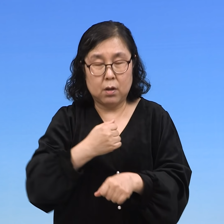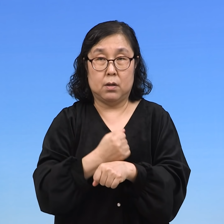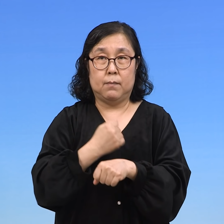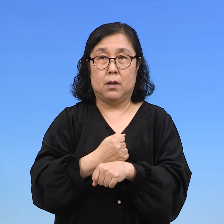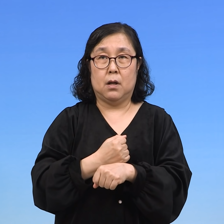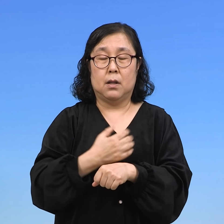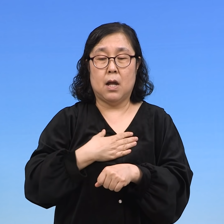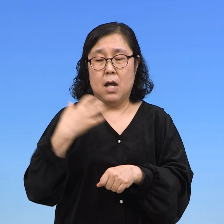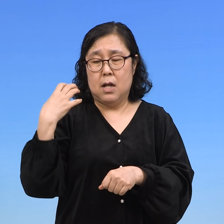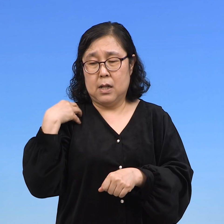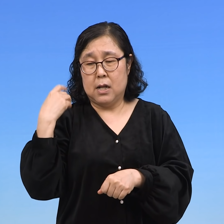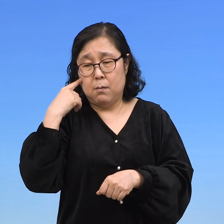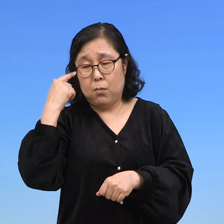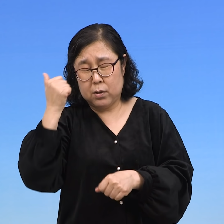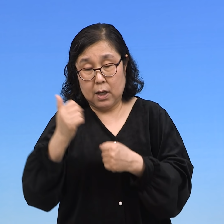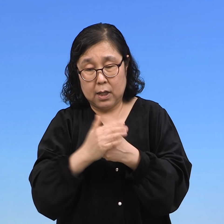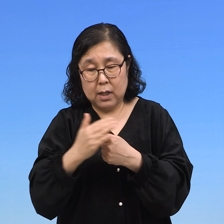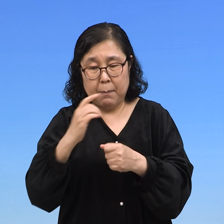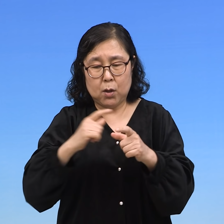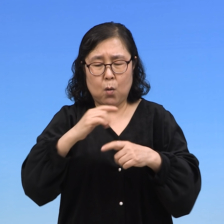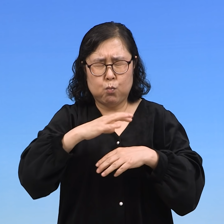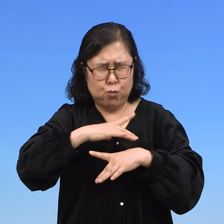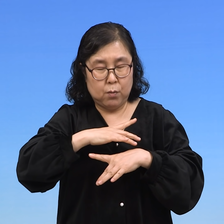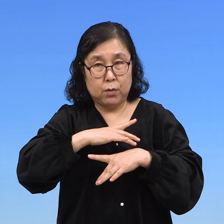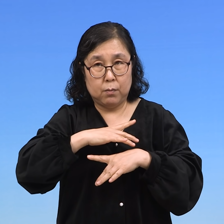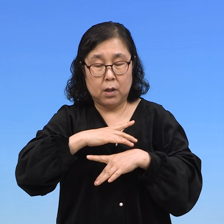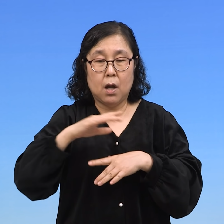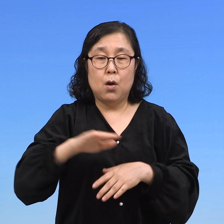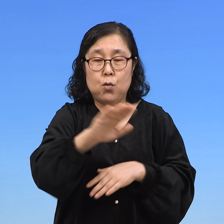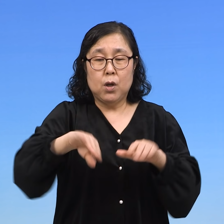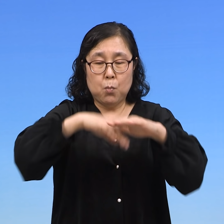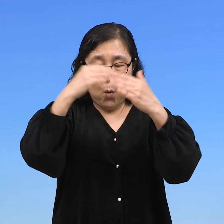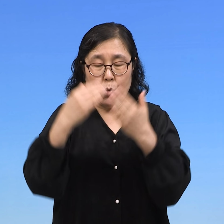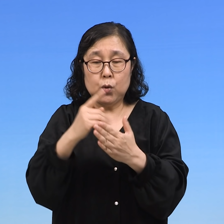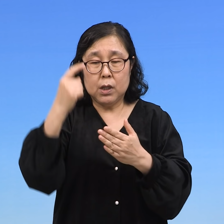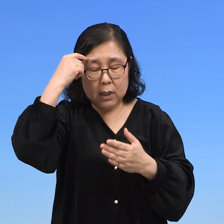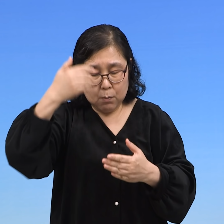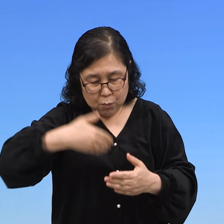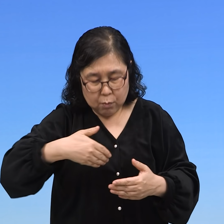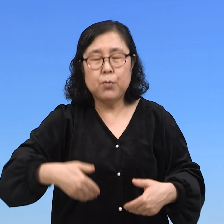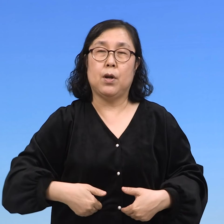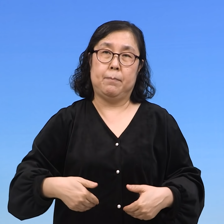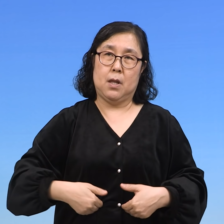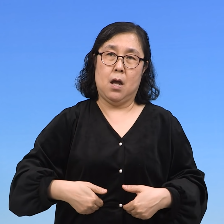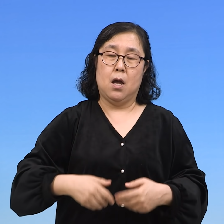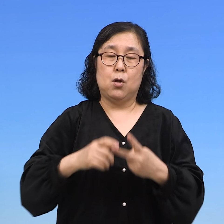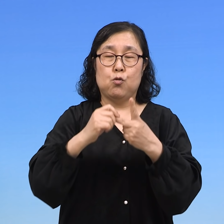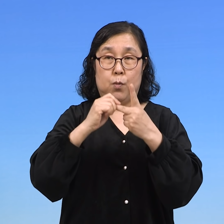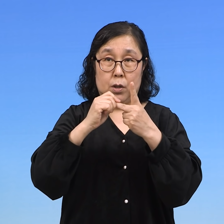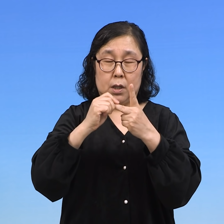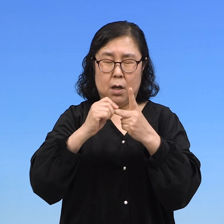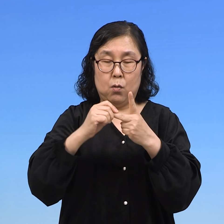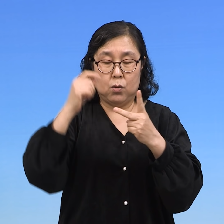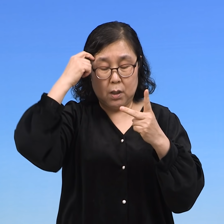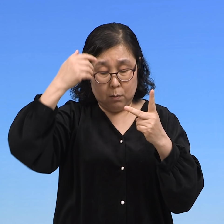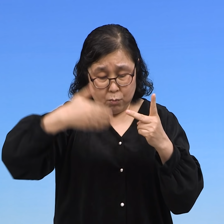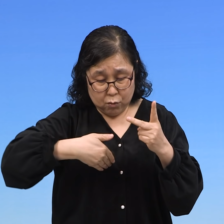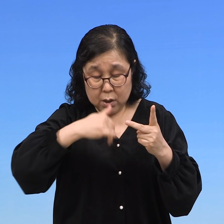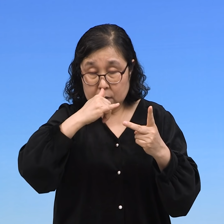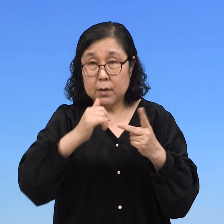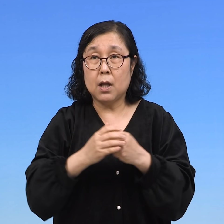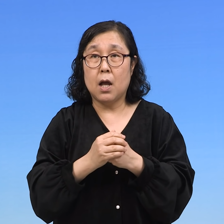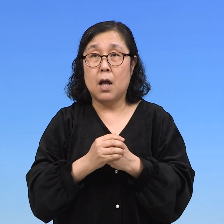두렵더라고요 이 질문을 우리 모두가 다 해야 됩니다 그런가 하면 두 번째로 또 질문